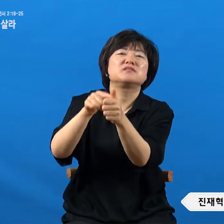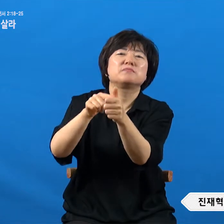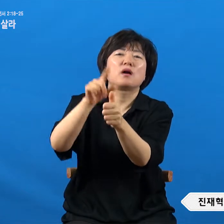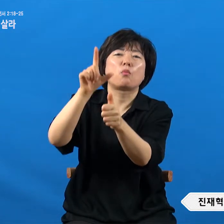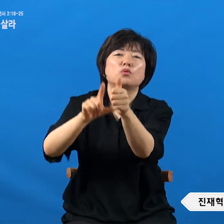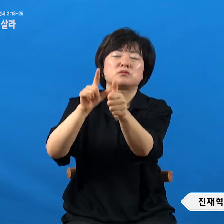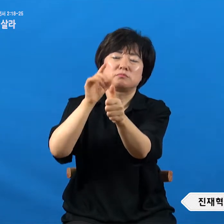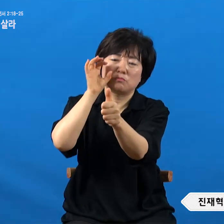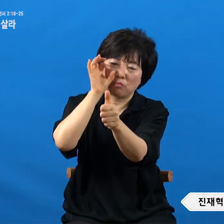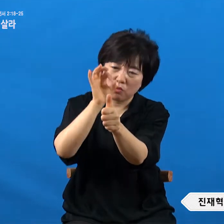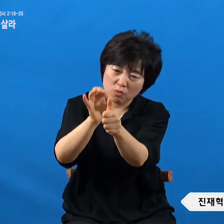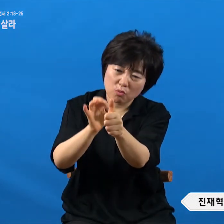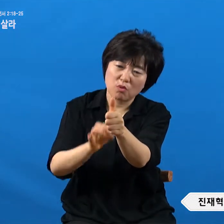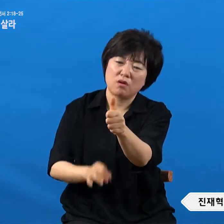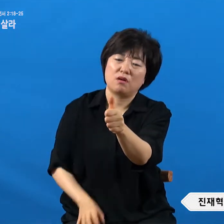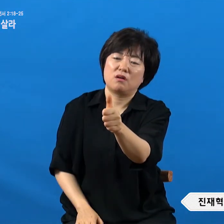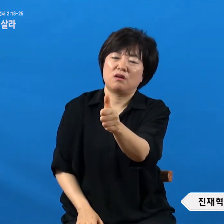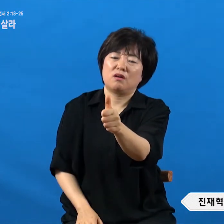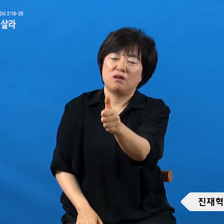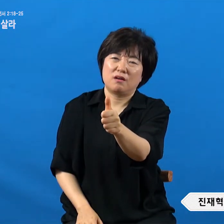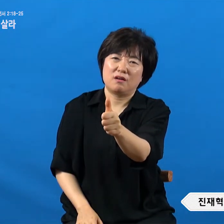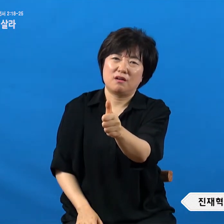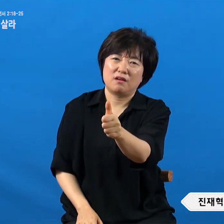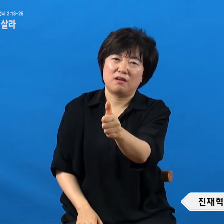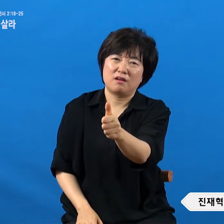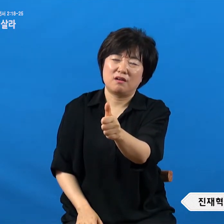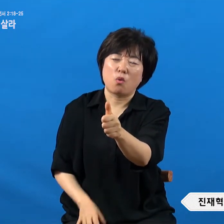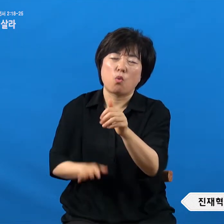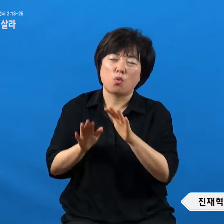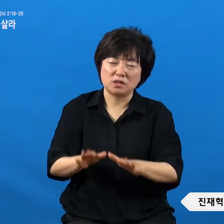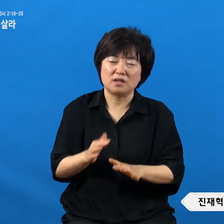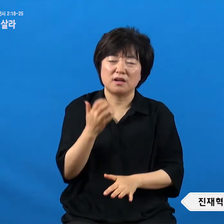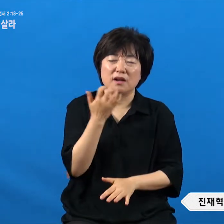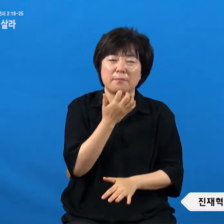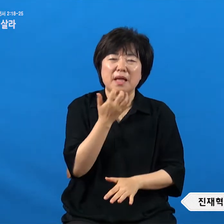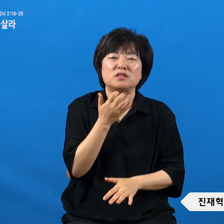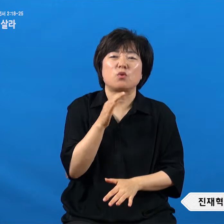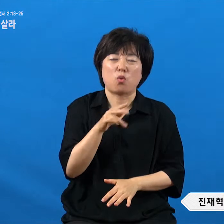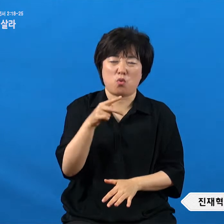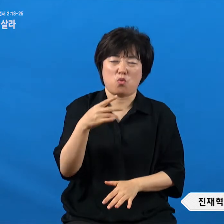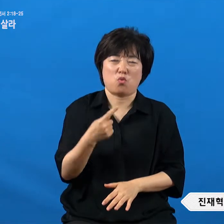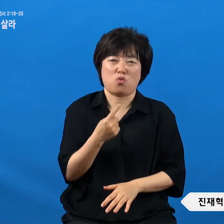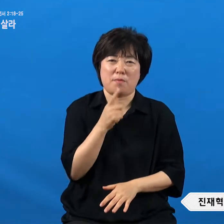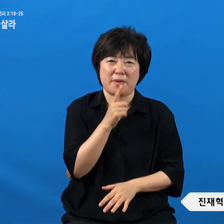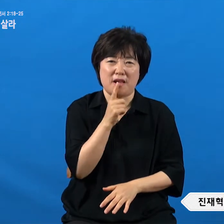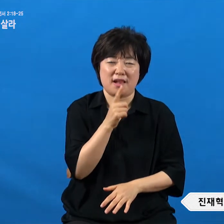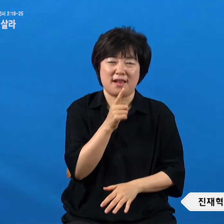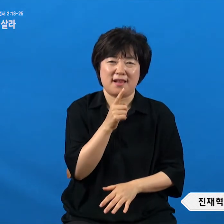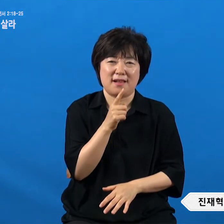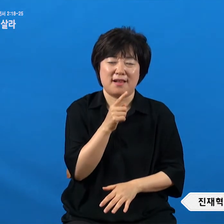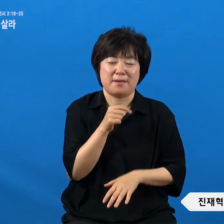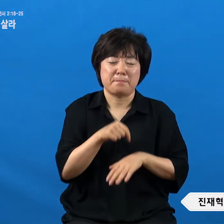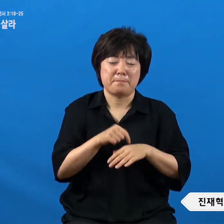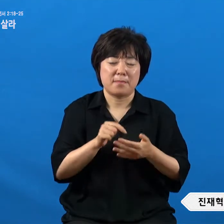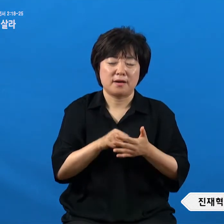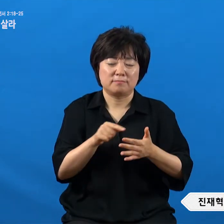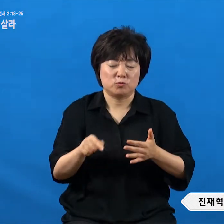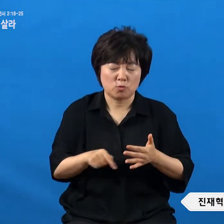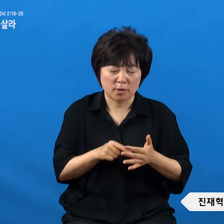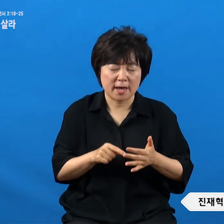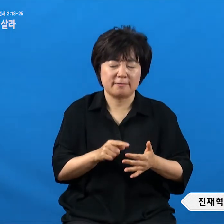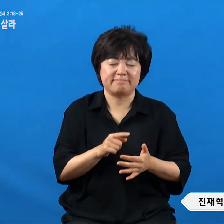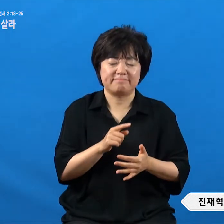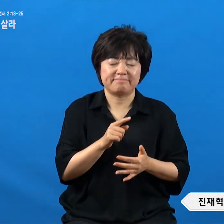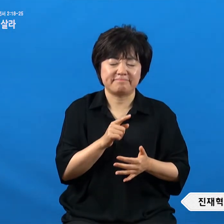처절하게 쳐다보았던 사도 베드로, 오늘 그가 그렇게 마음에 있는 것을 울컥하며 오늘